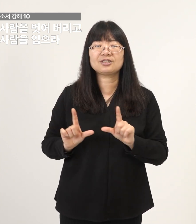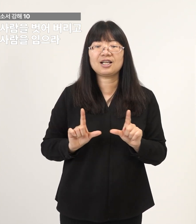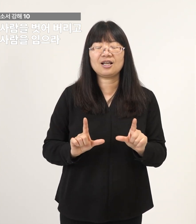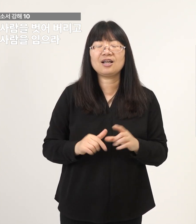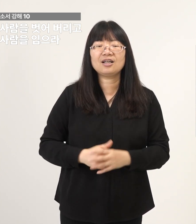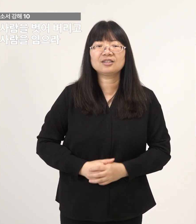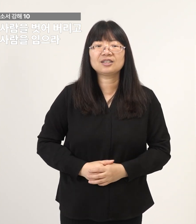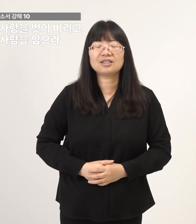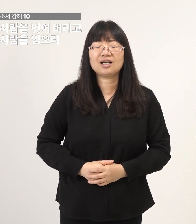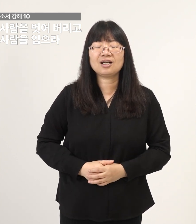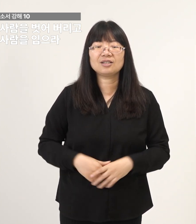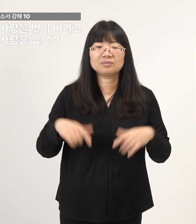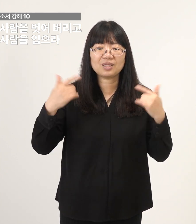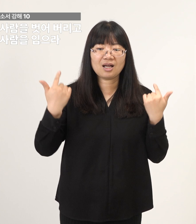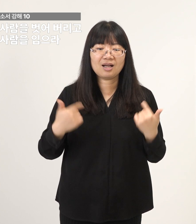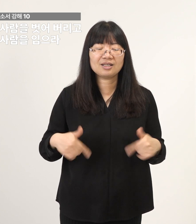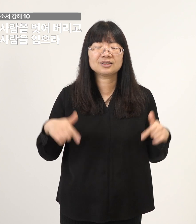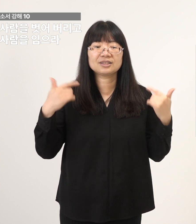살리라.